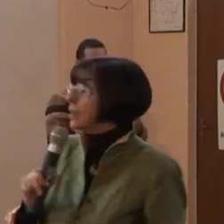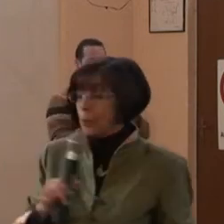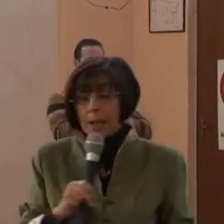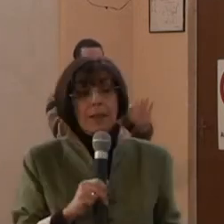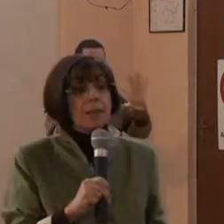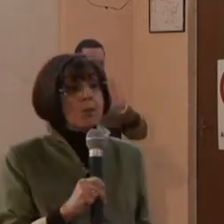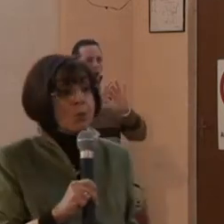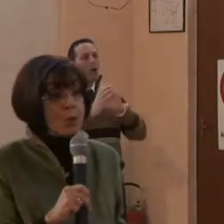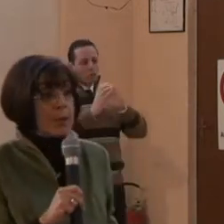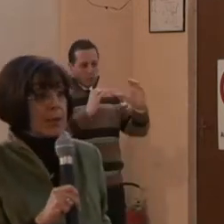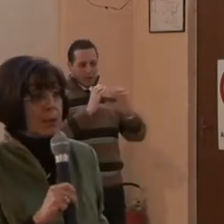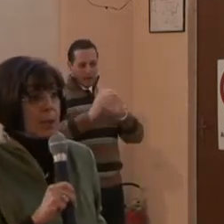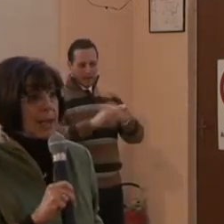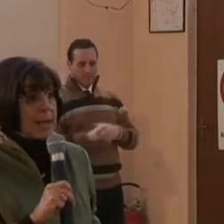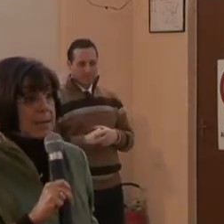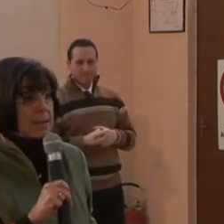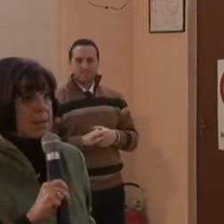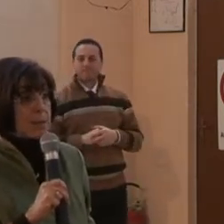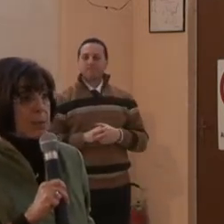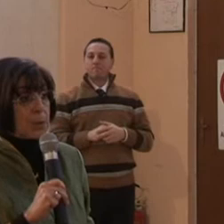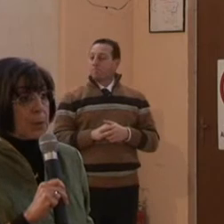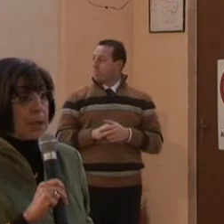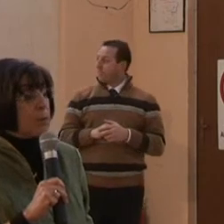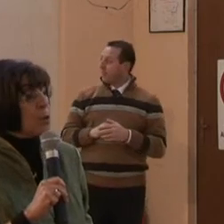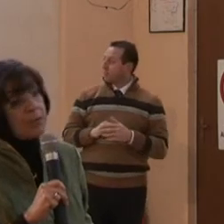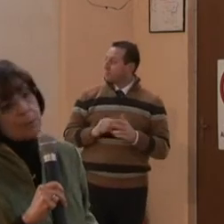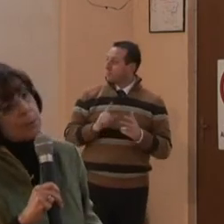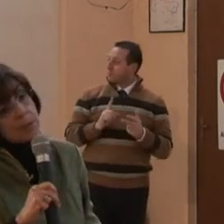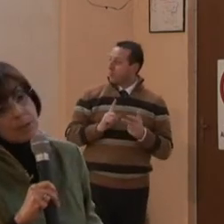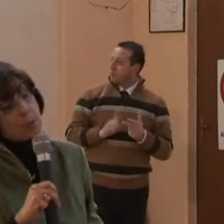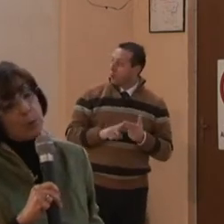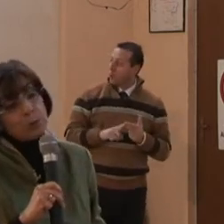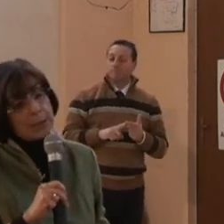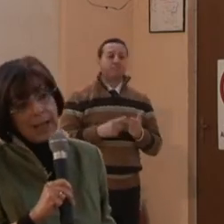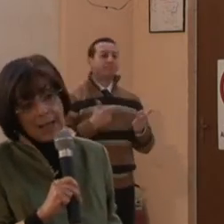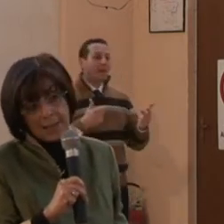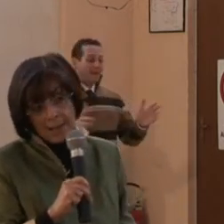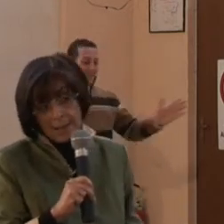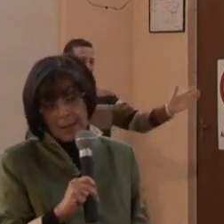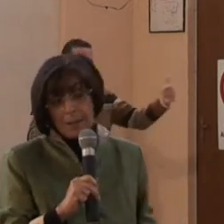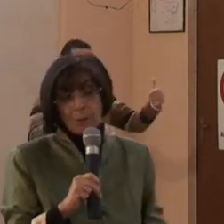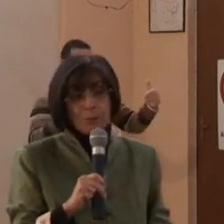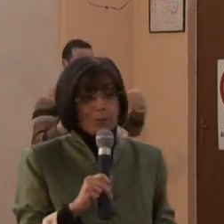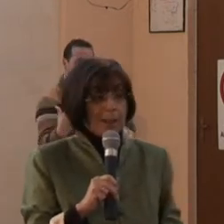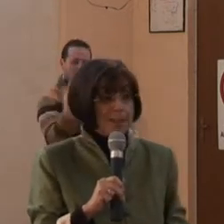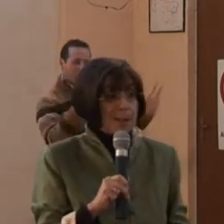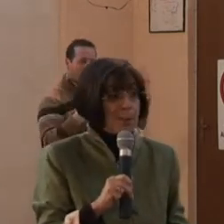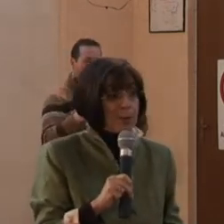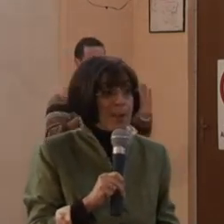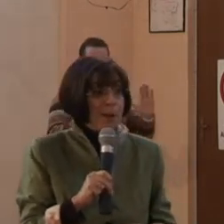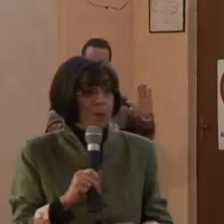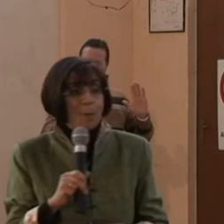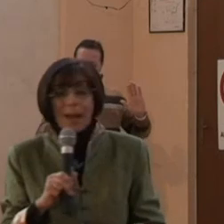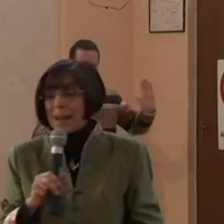poi regolare la discussione delle due ragazze. E questo farebbe benissimo a tutti i ragazzi,